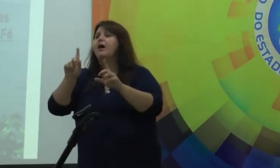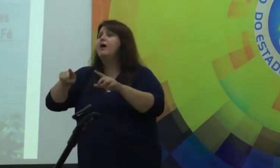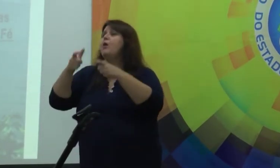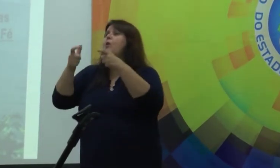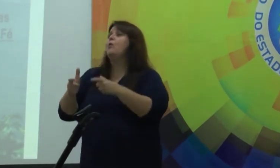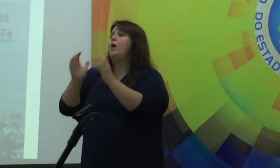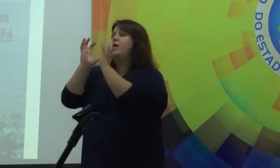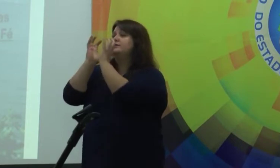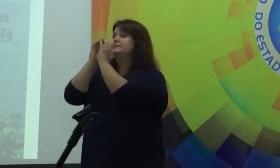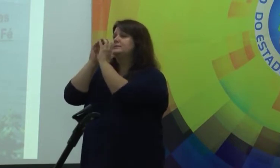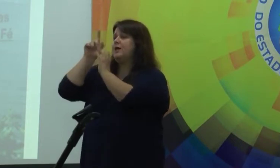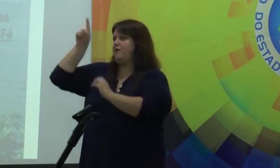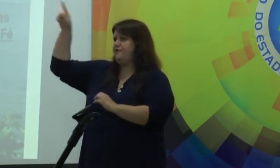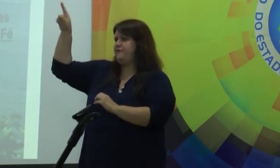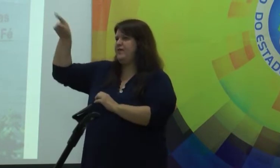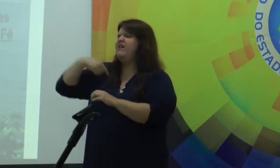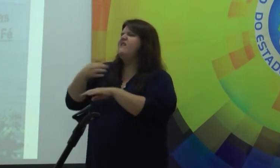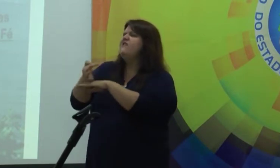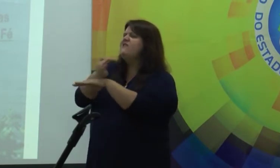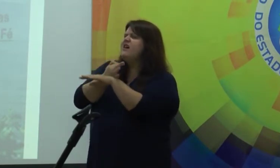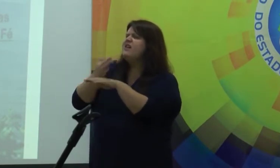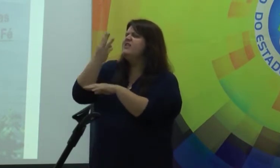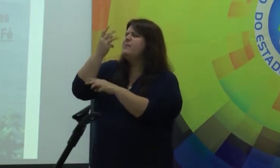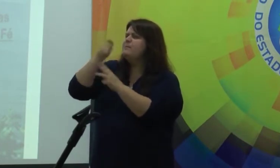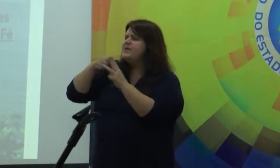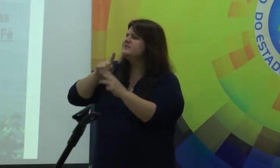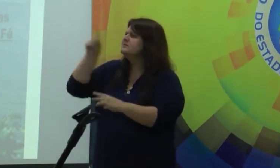né? Benzia.